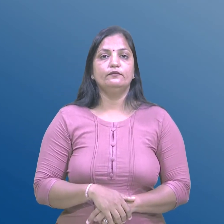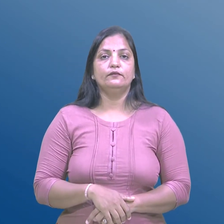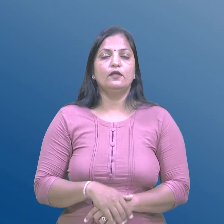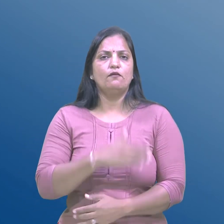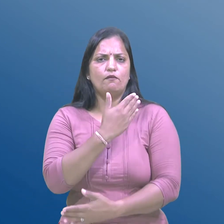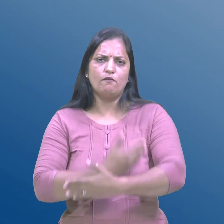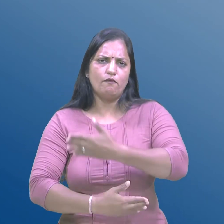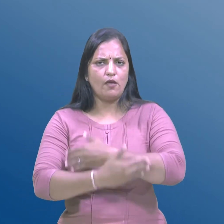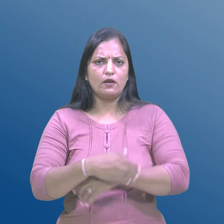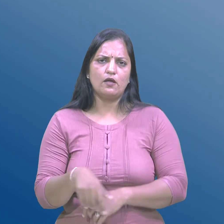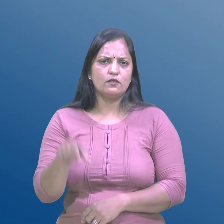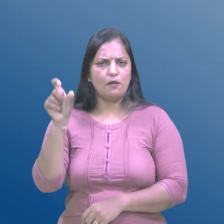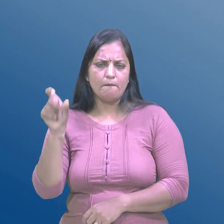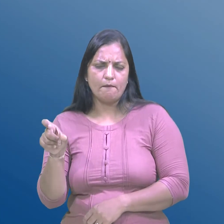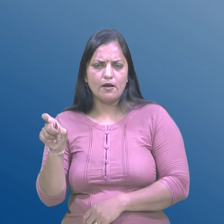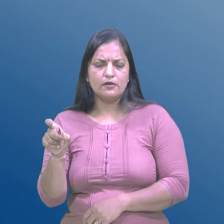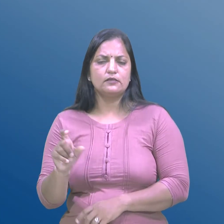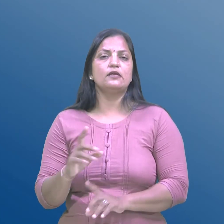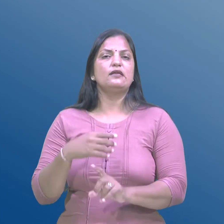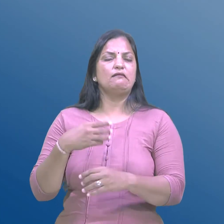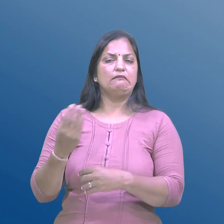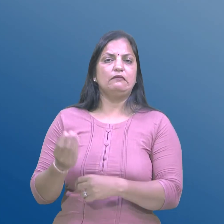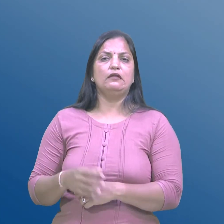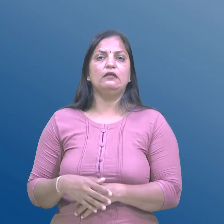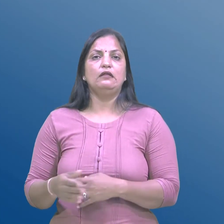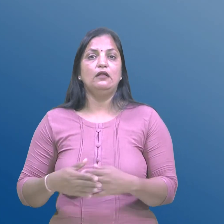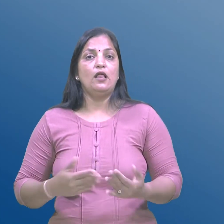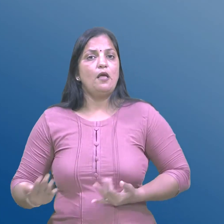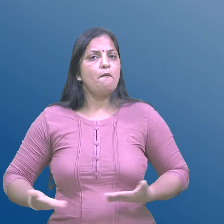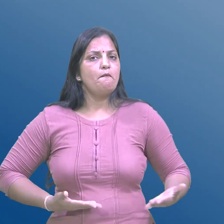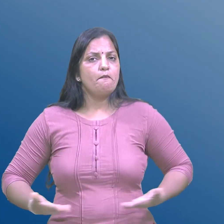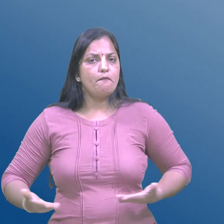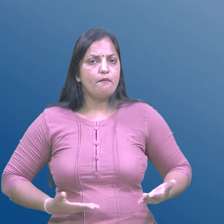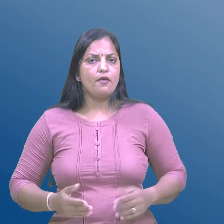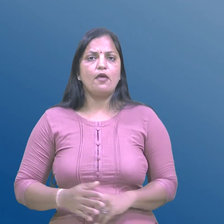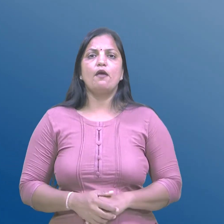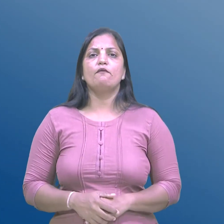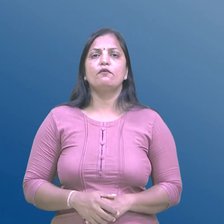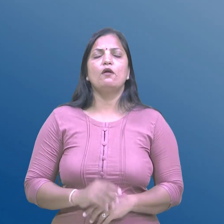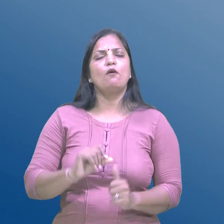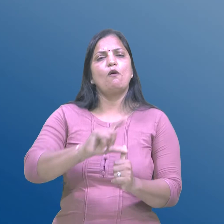વિકલાંગતા ધરાવતી વ્યક્તિઓ સાથે આચરવામાં આવતી તમામ પ્રકારના